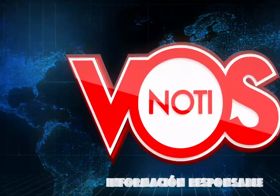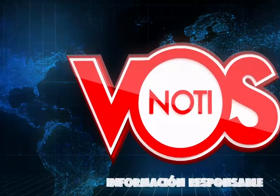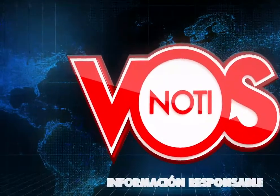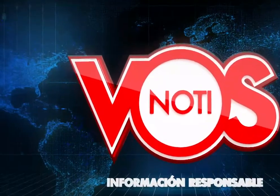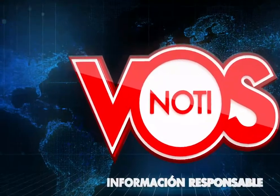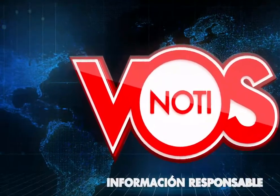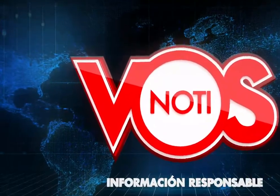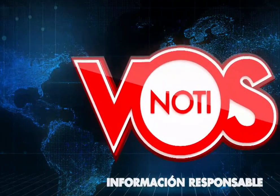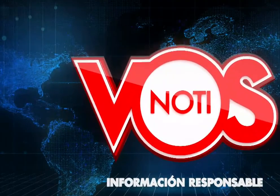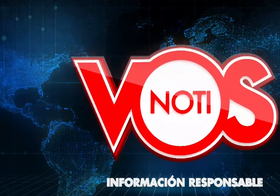Gracias.